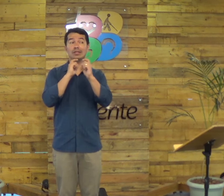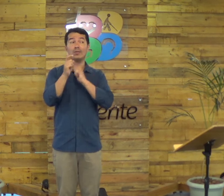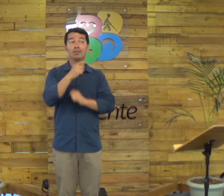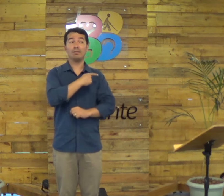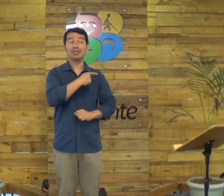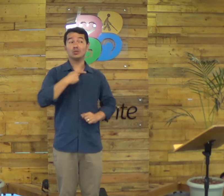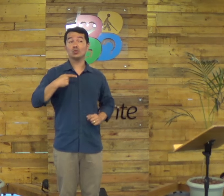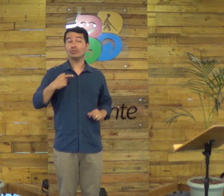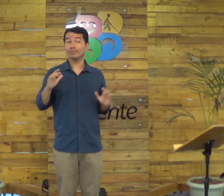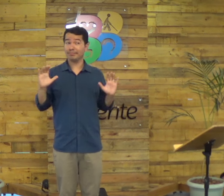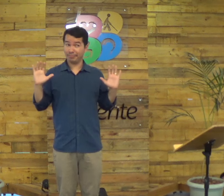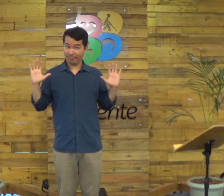vim para uma reunião pastoral,